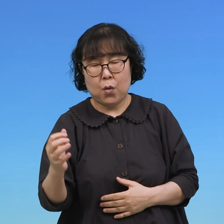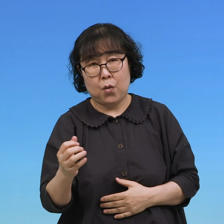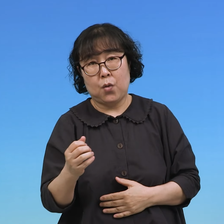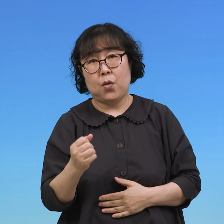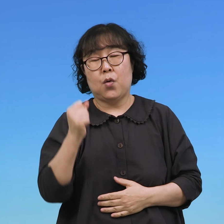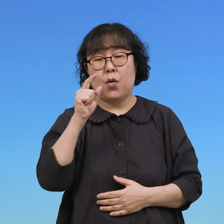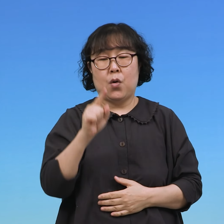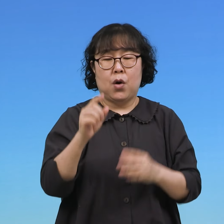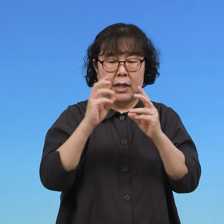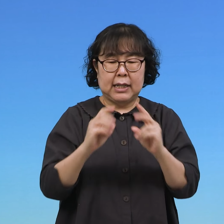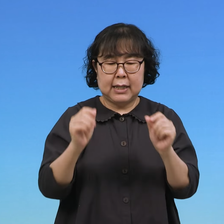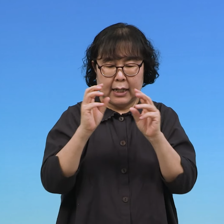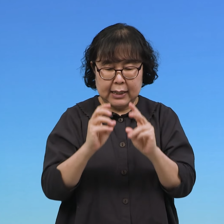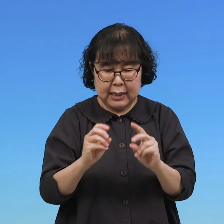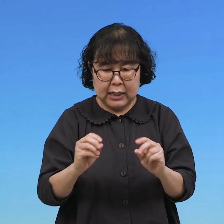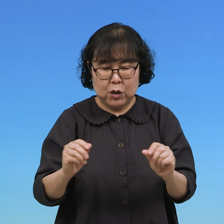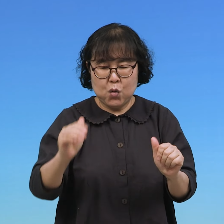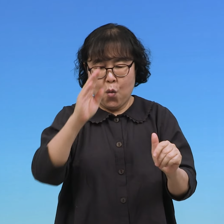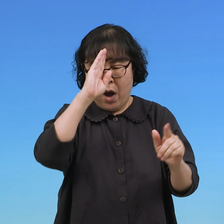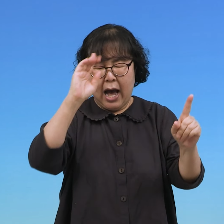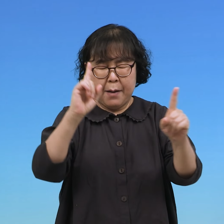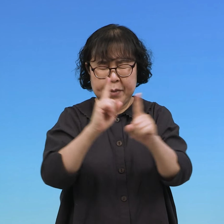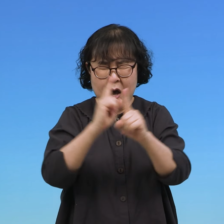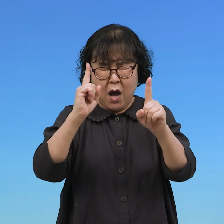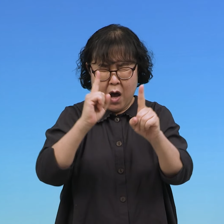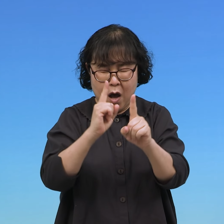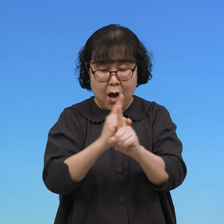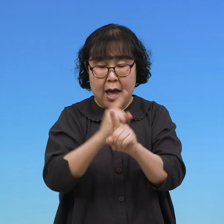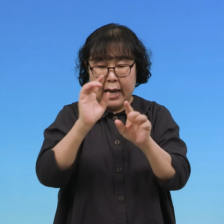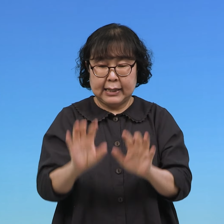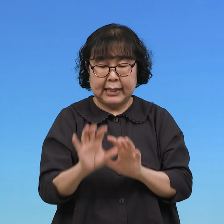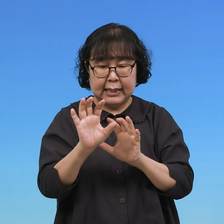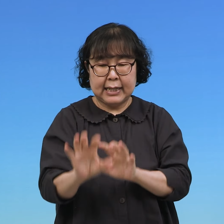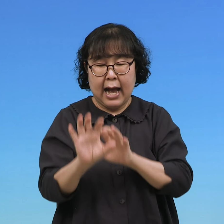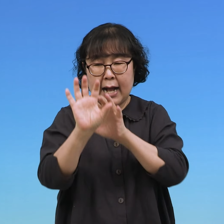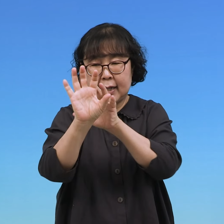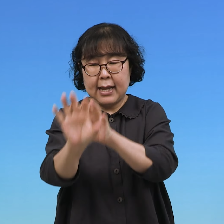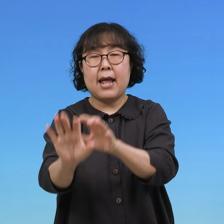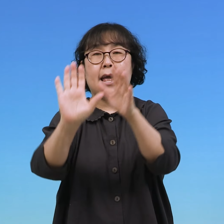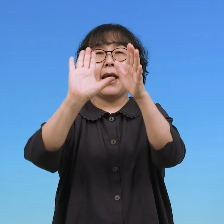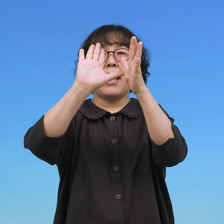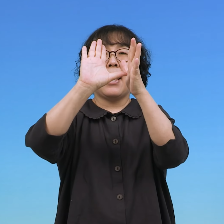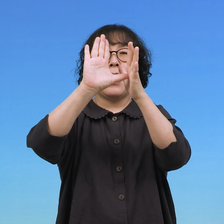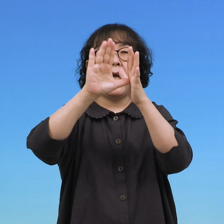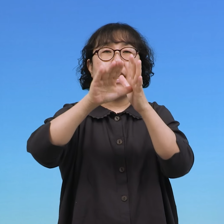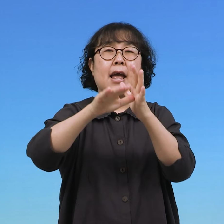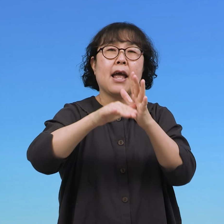우리 자녀 세대들 이 땅 치유하며 행진할 때